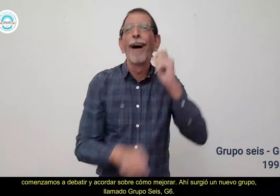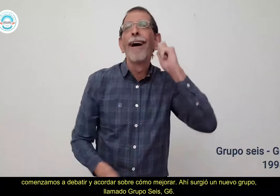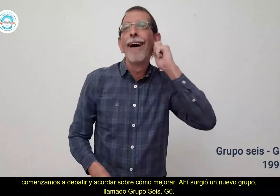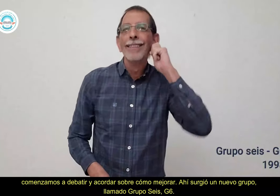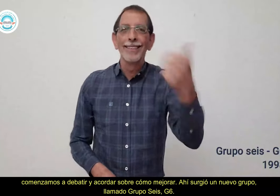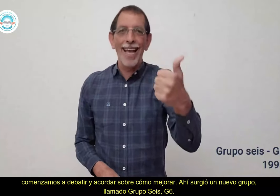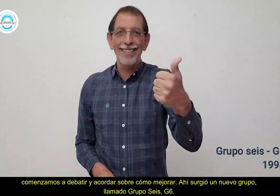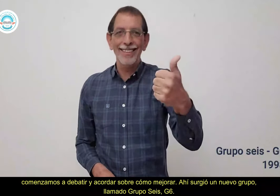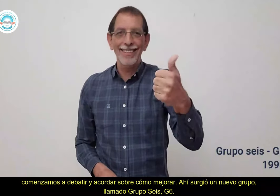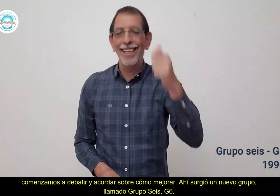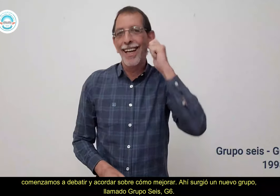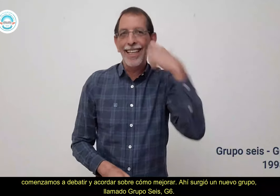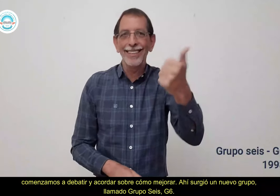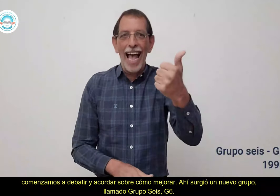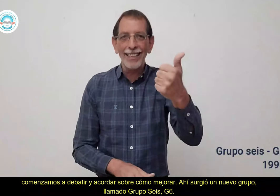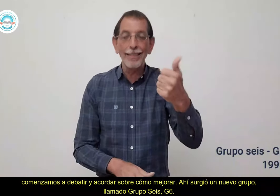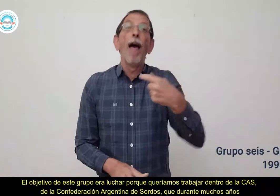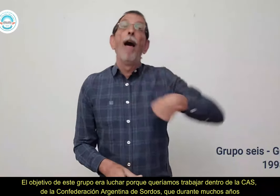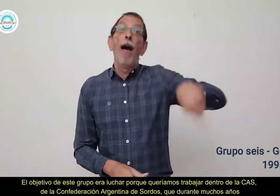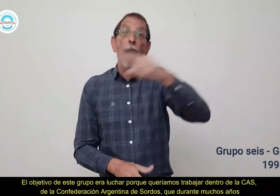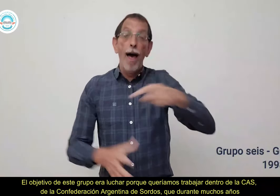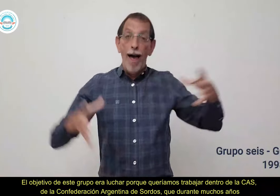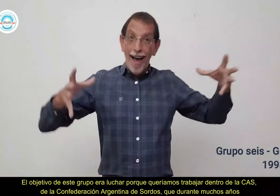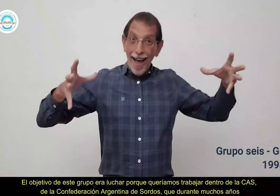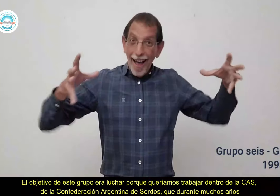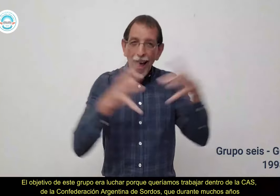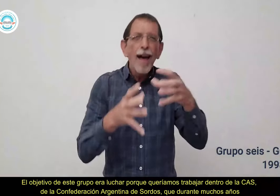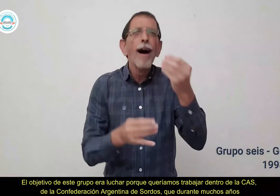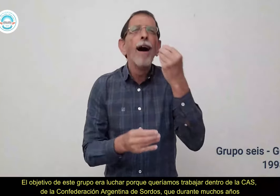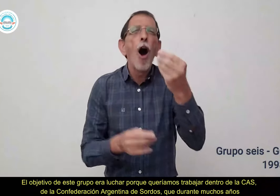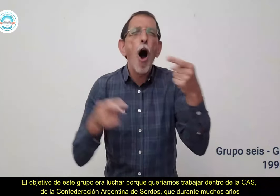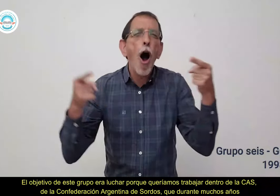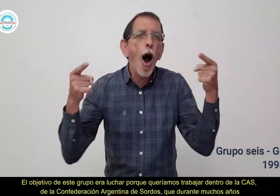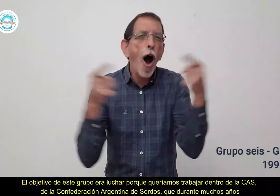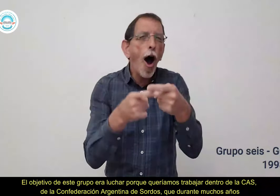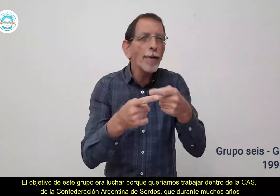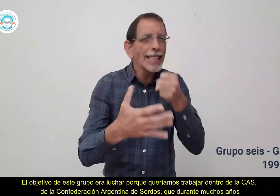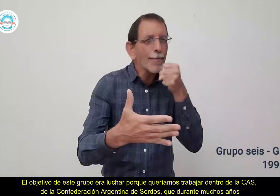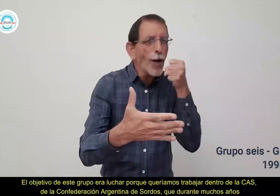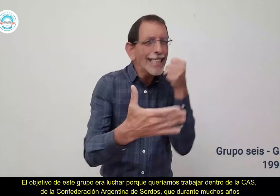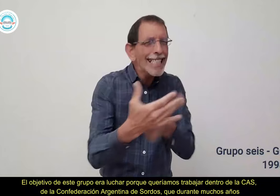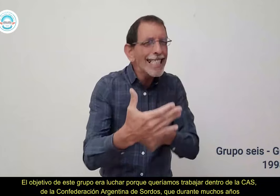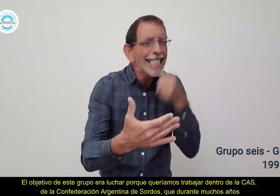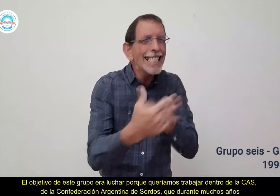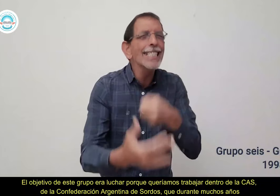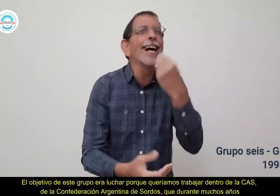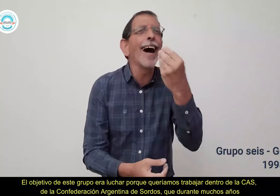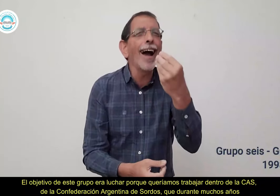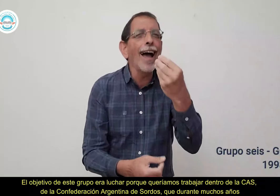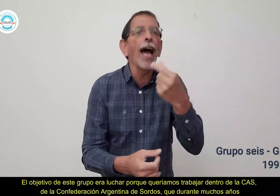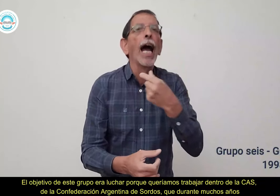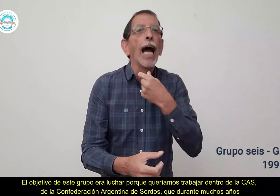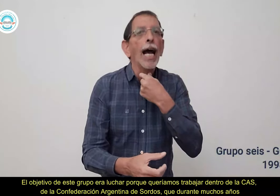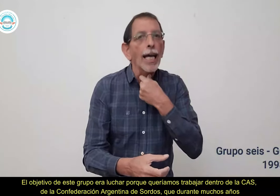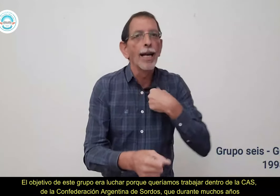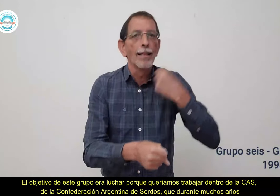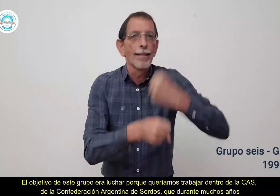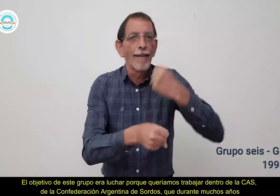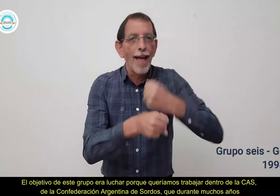G6. El objetivo de este grupo era luchar, porque queríamos